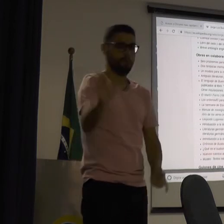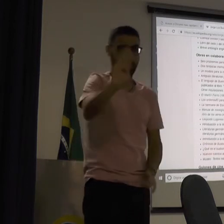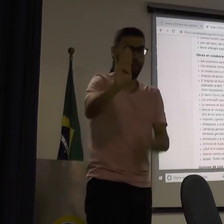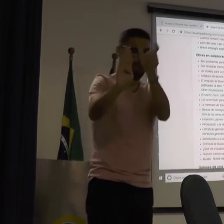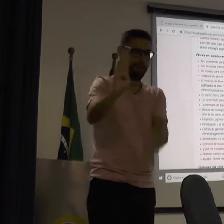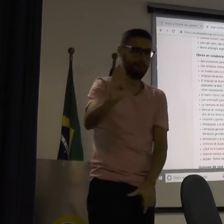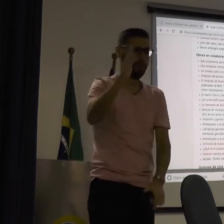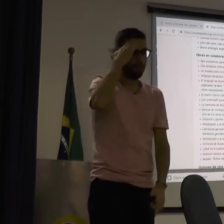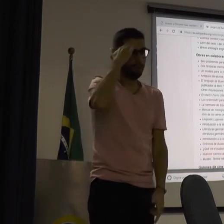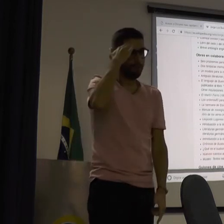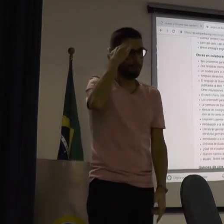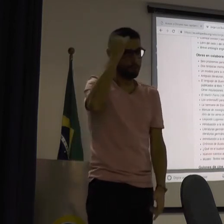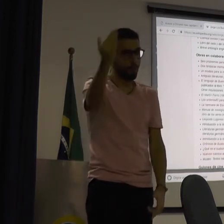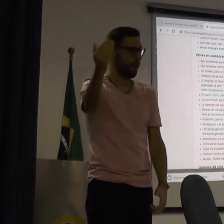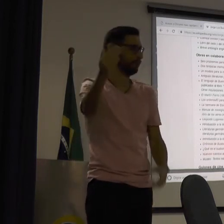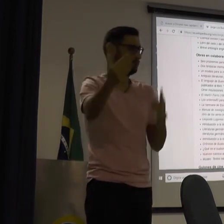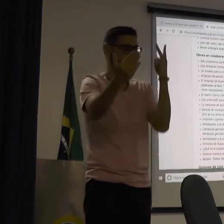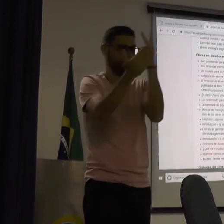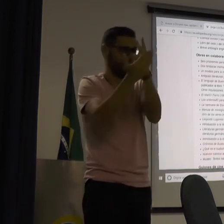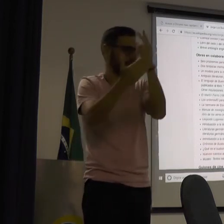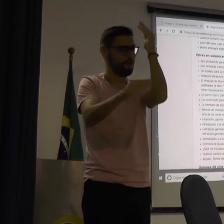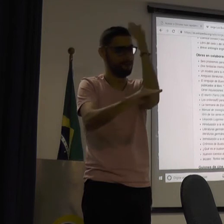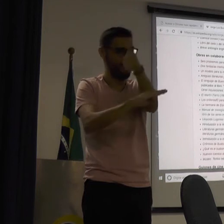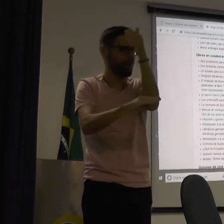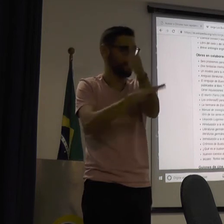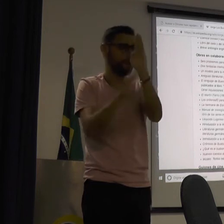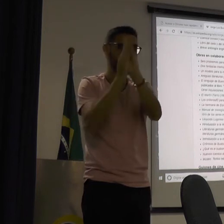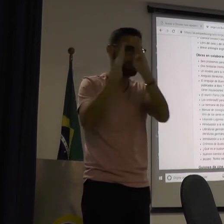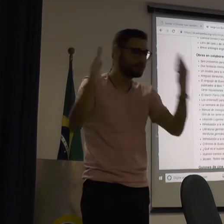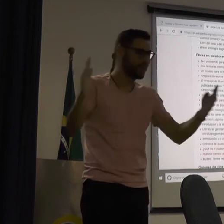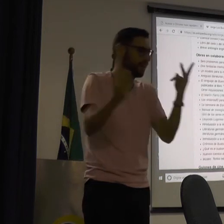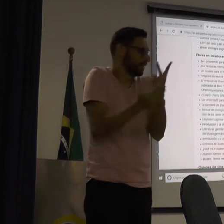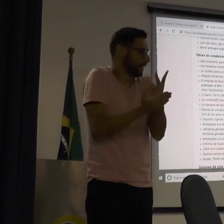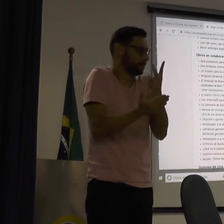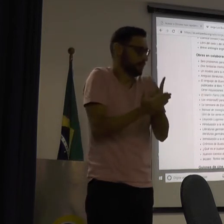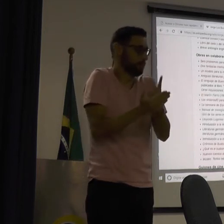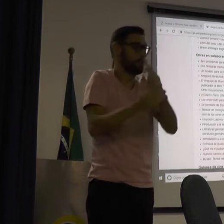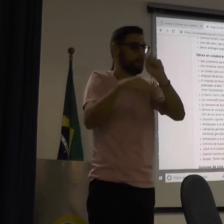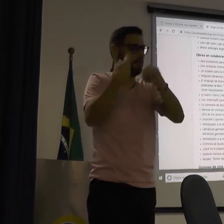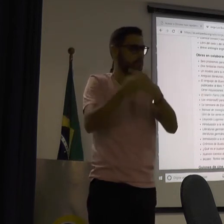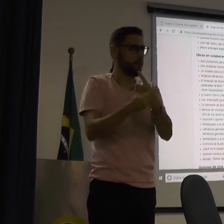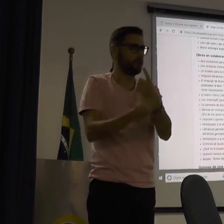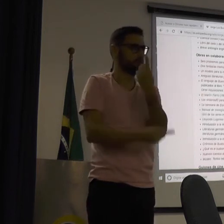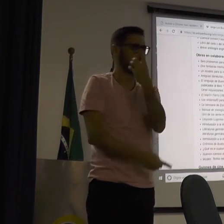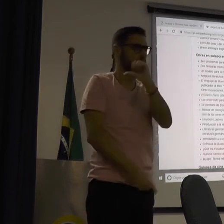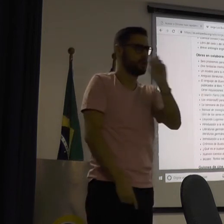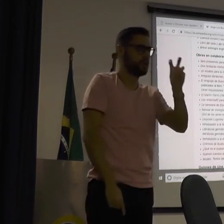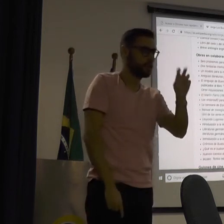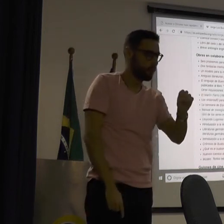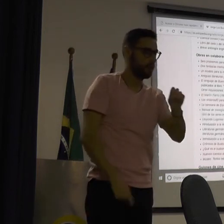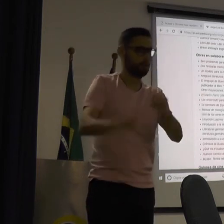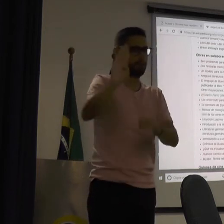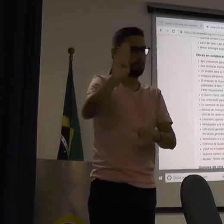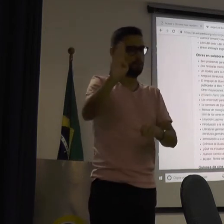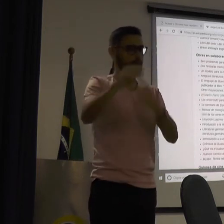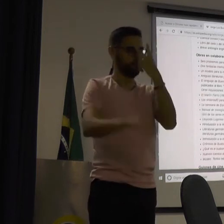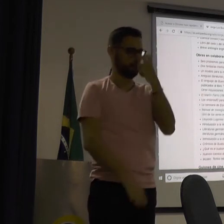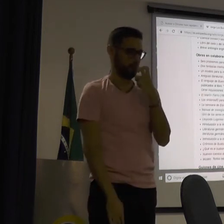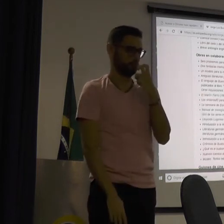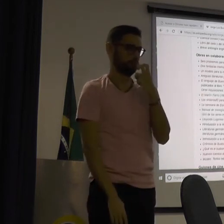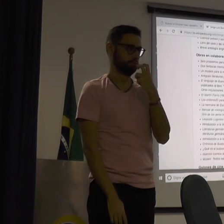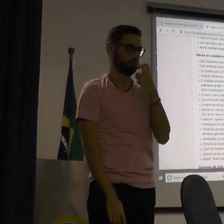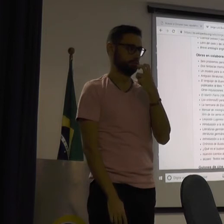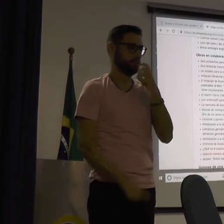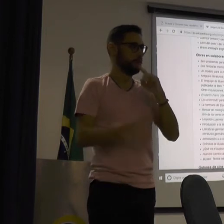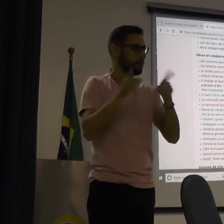né? E depois, no final, quando ele, a partir dos anos 50, ele fica cego. Mas ele tinha uma legião de admiradores que iam ler